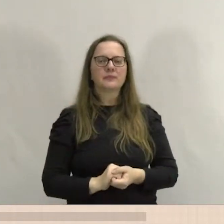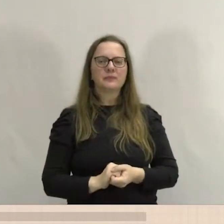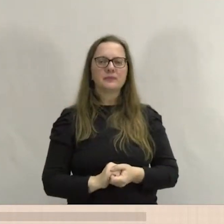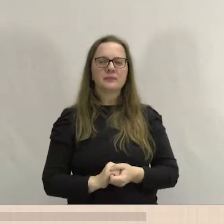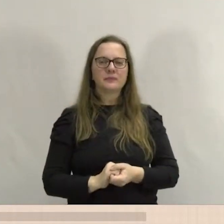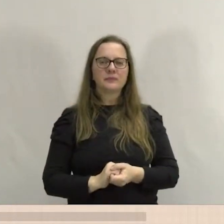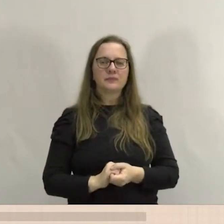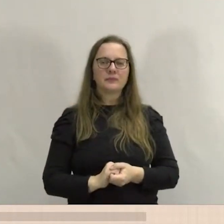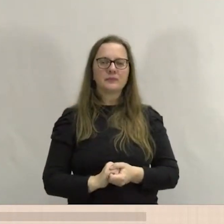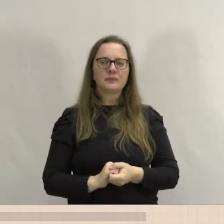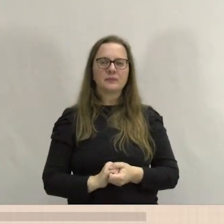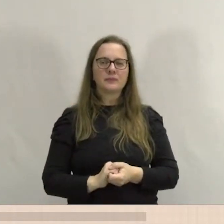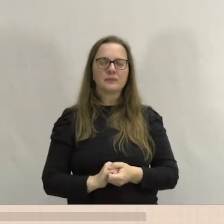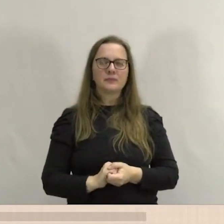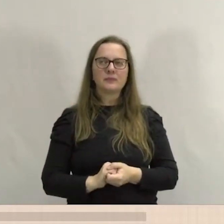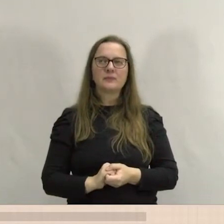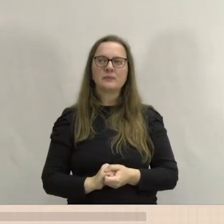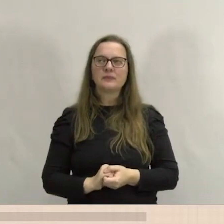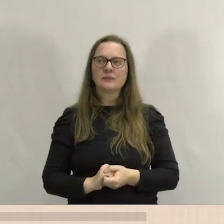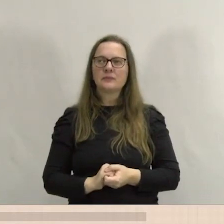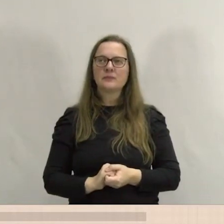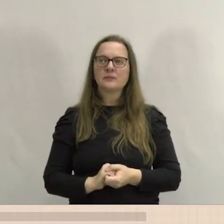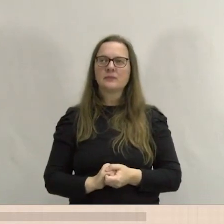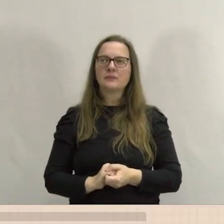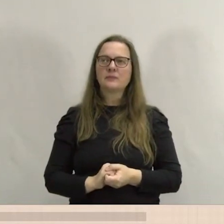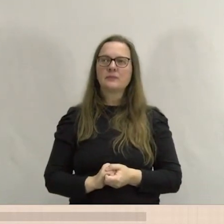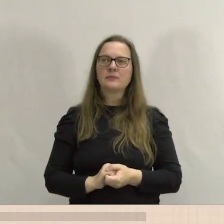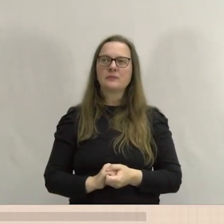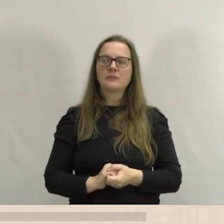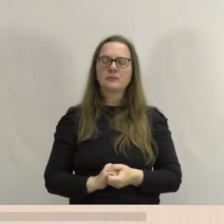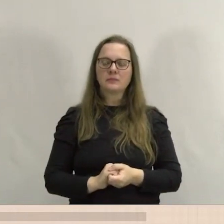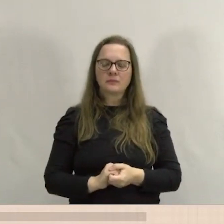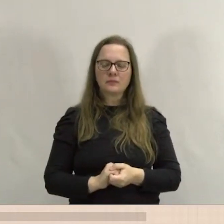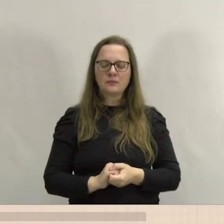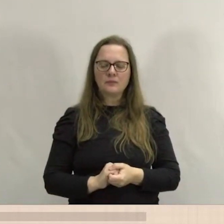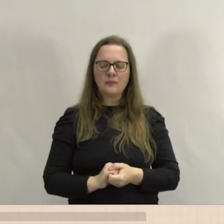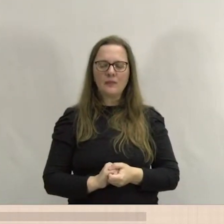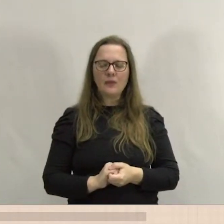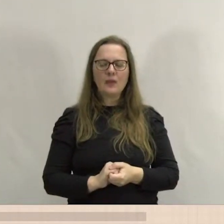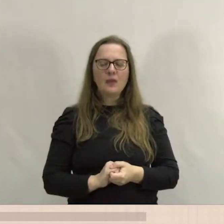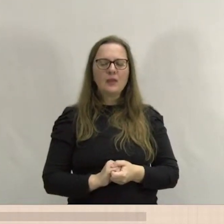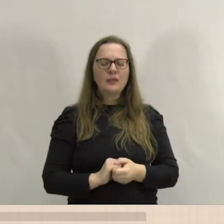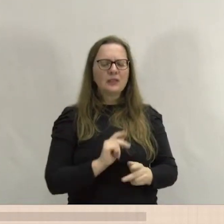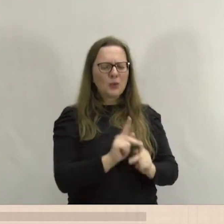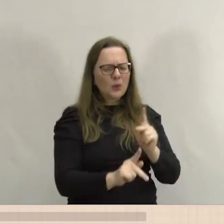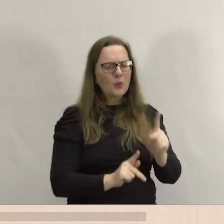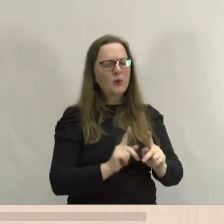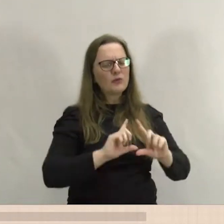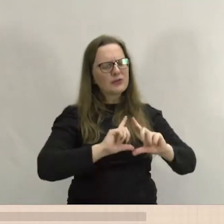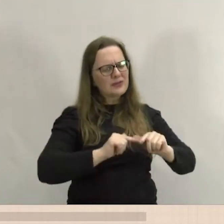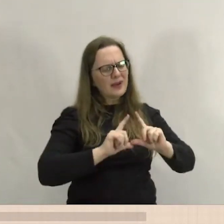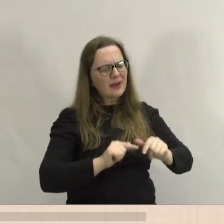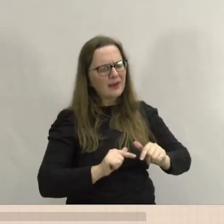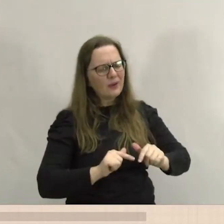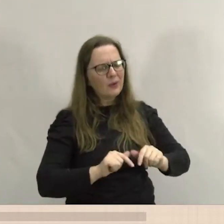cumpriam o seu dever para com o Senhor, segundo a ordem do